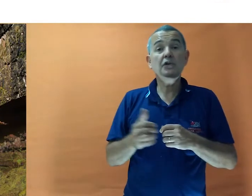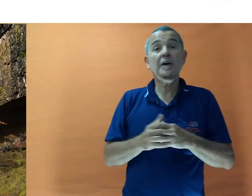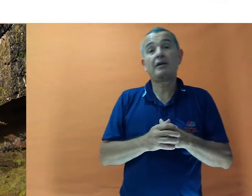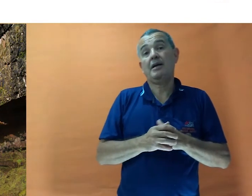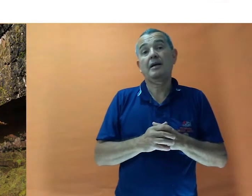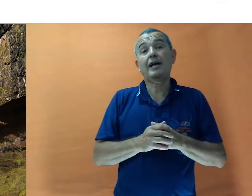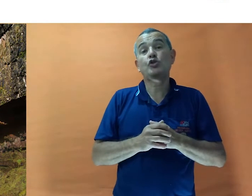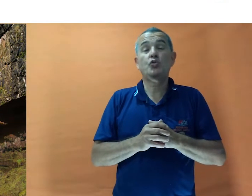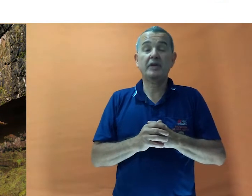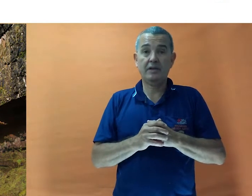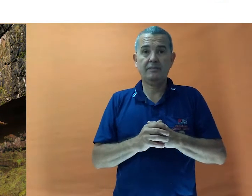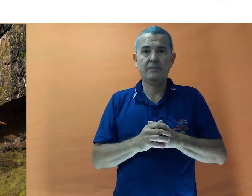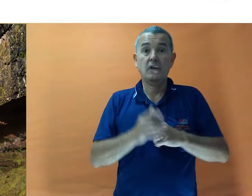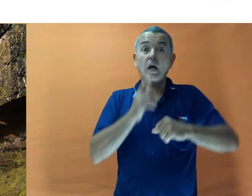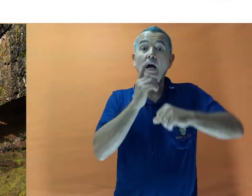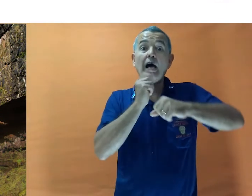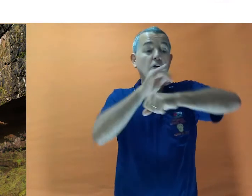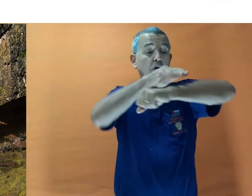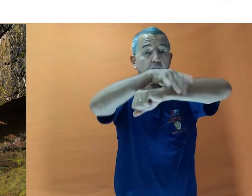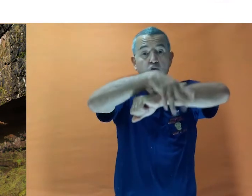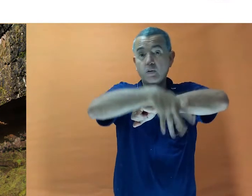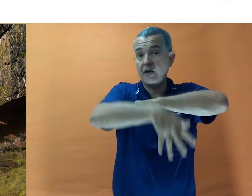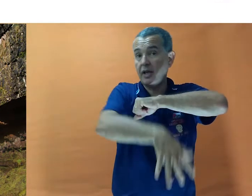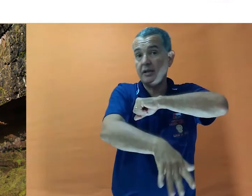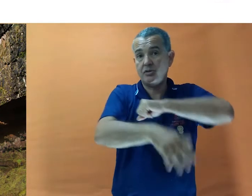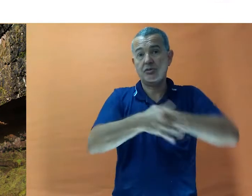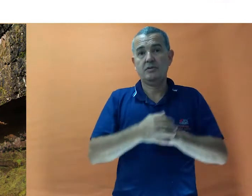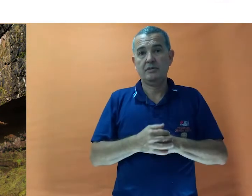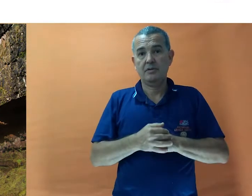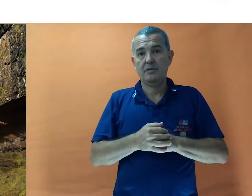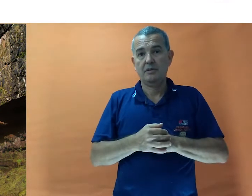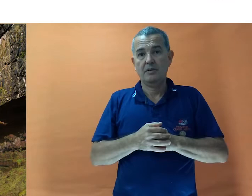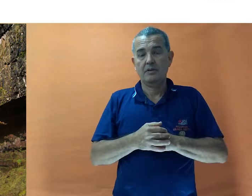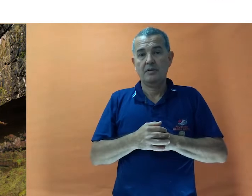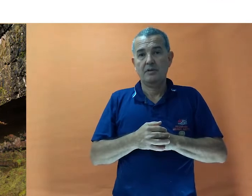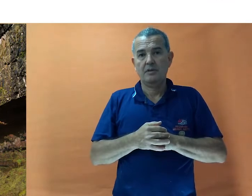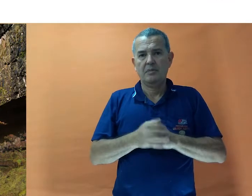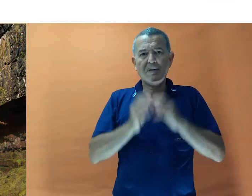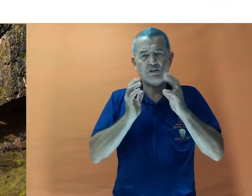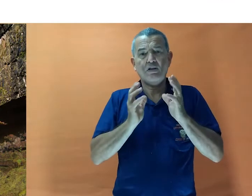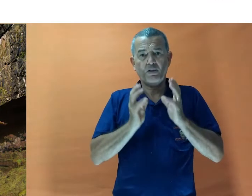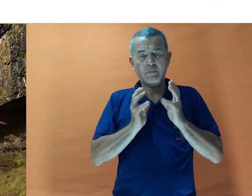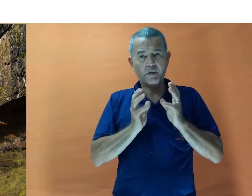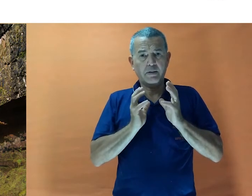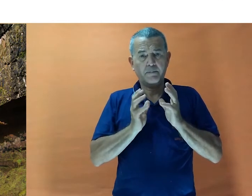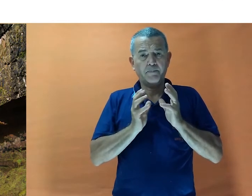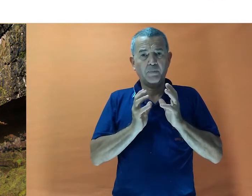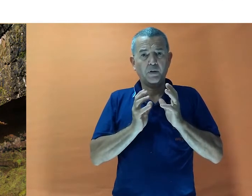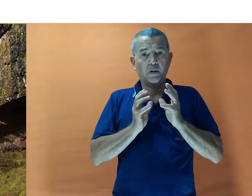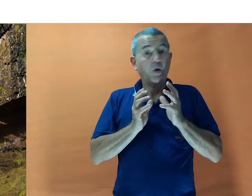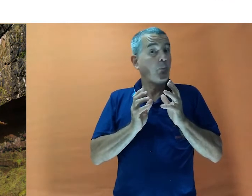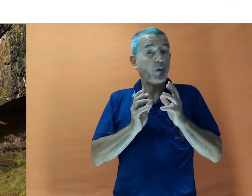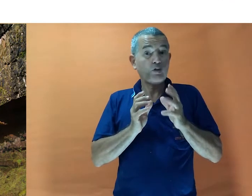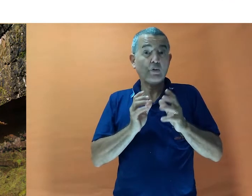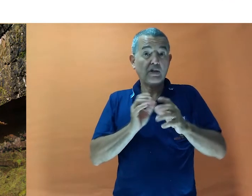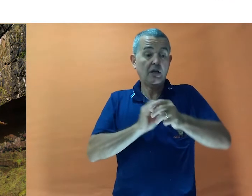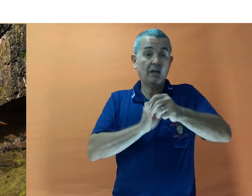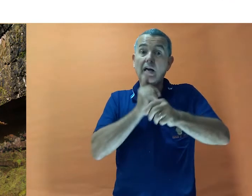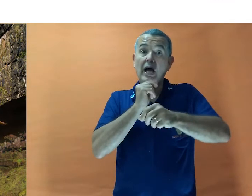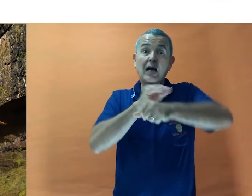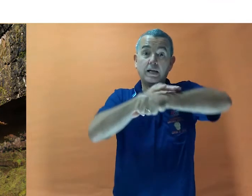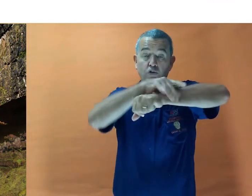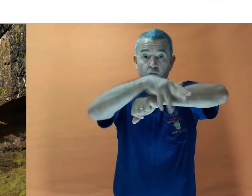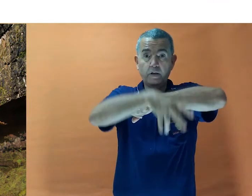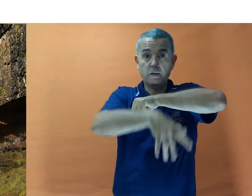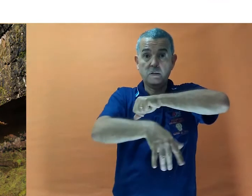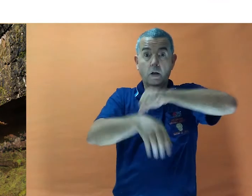E com relação à cachoeira, água, cachoeira é isso. Mas veja bem, eu posso